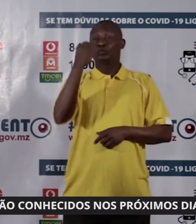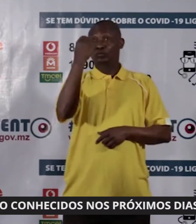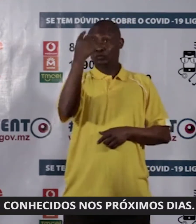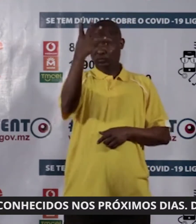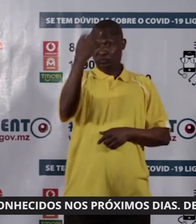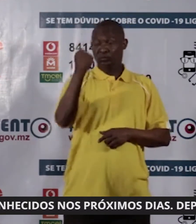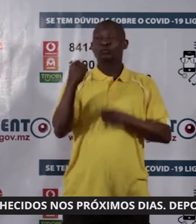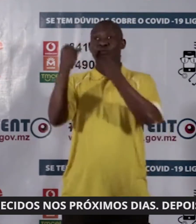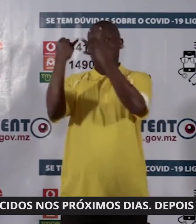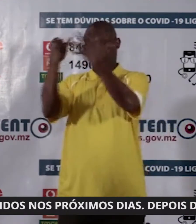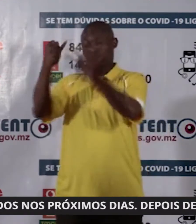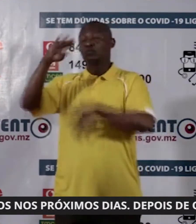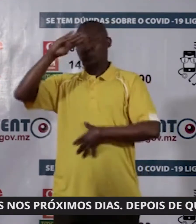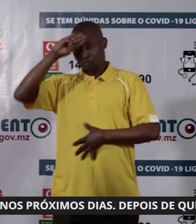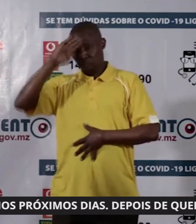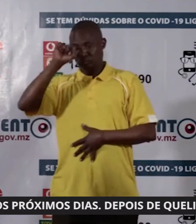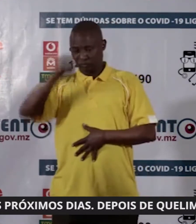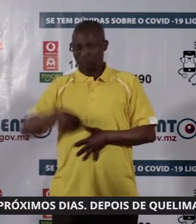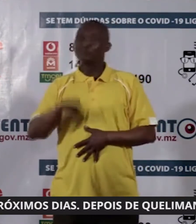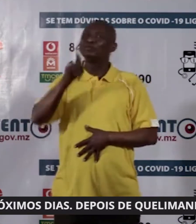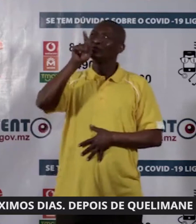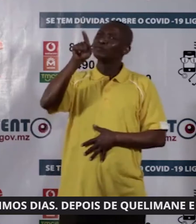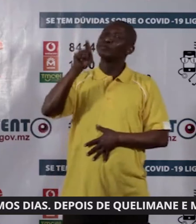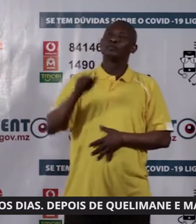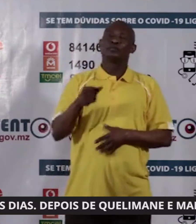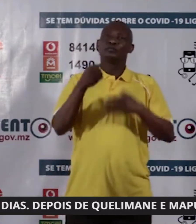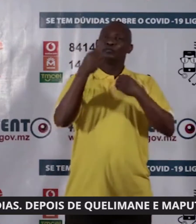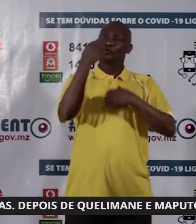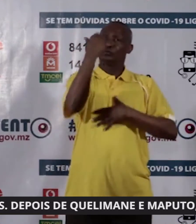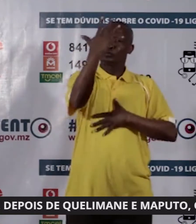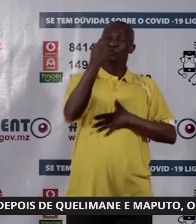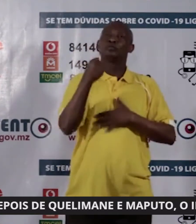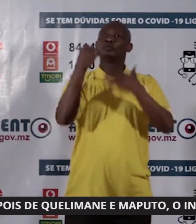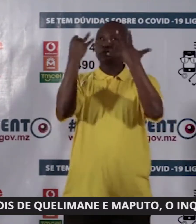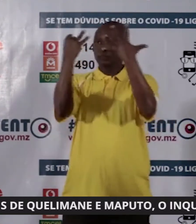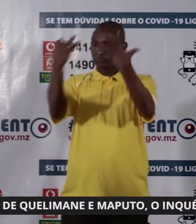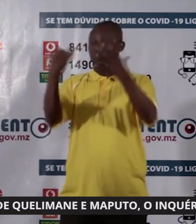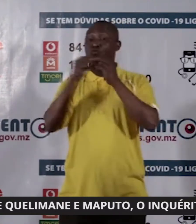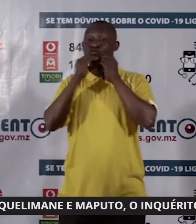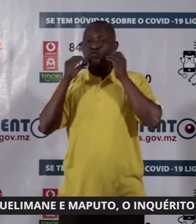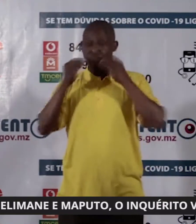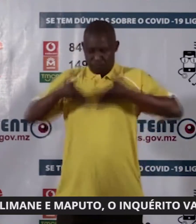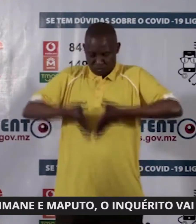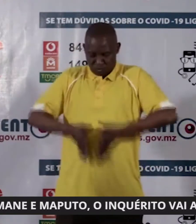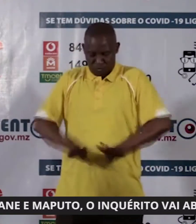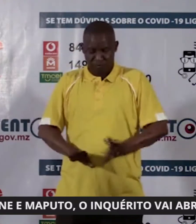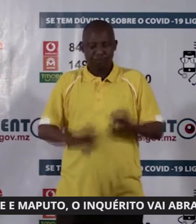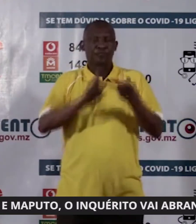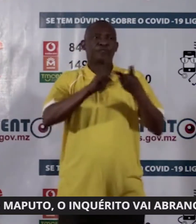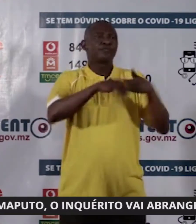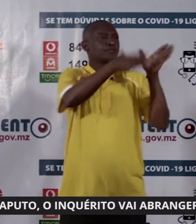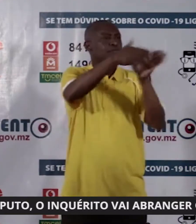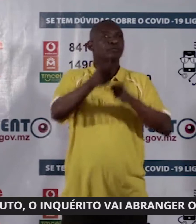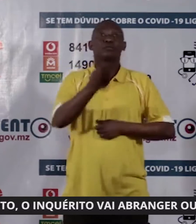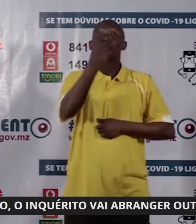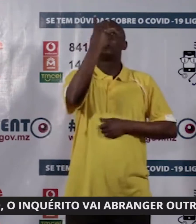são indivíduos de nacionalidade moçambicana e 2 casos são indivíduos estrangeiros. Um indivíduo